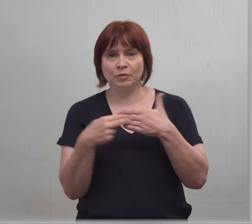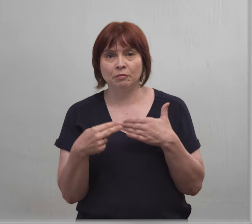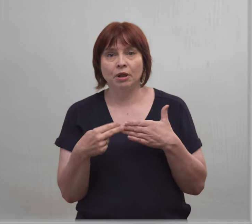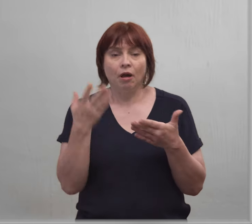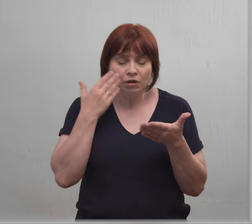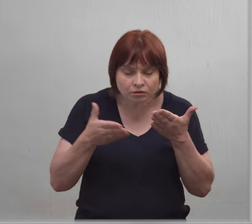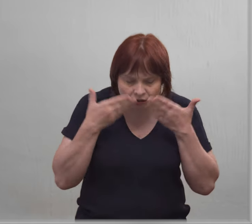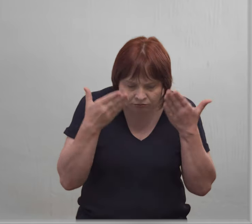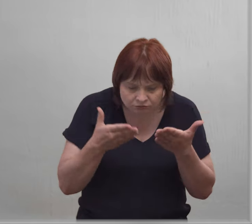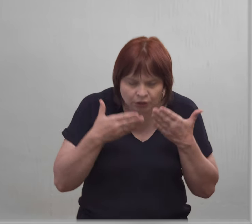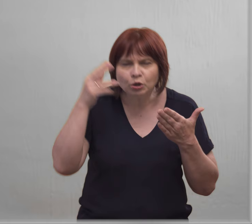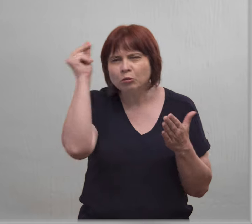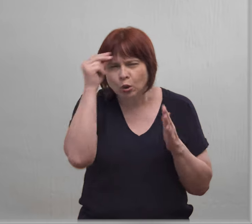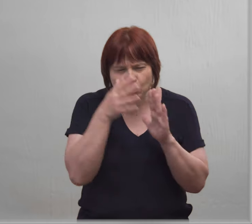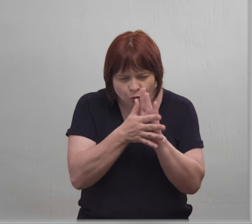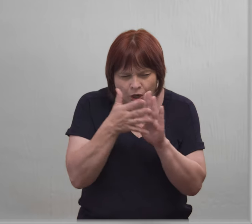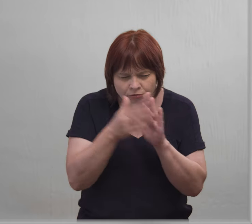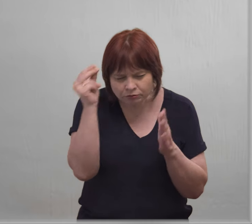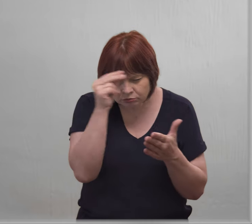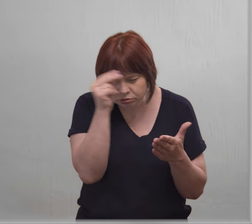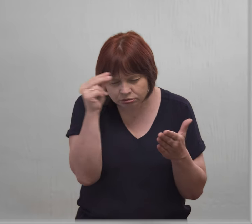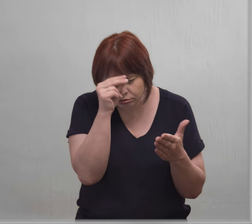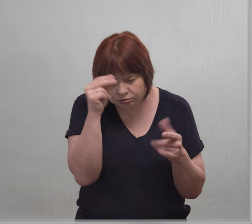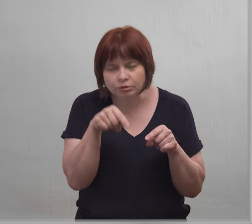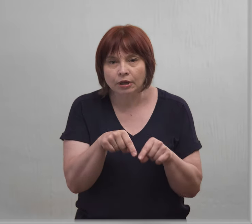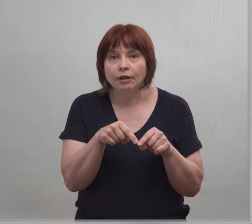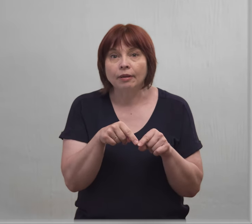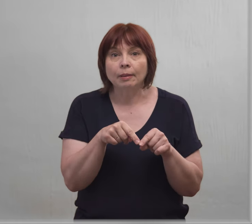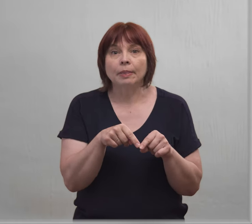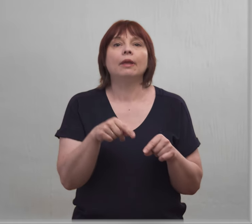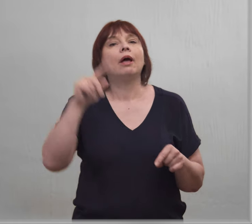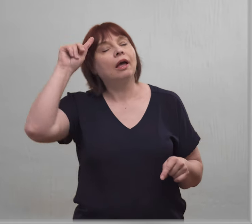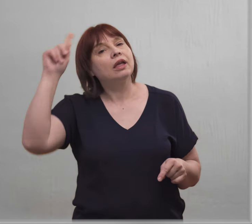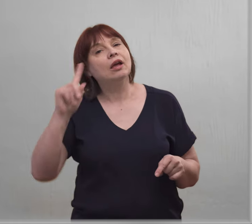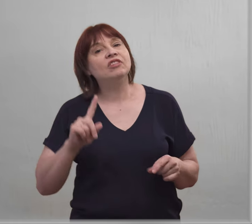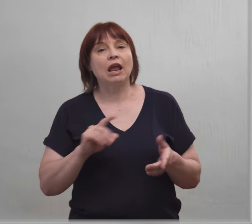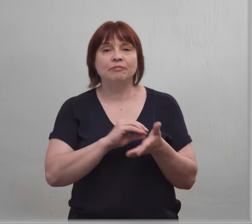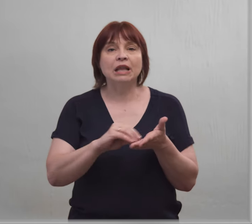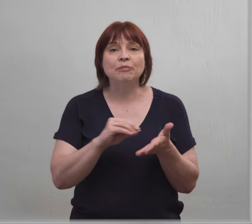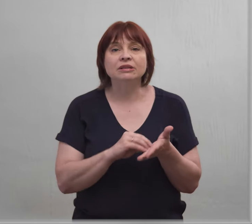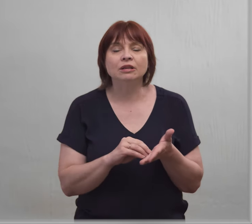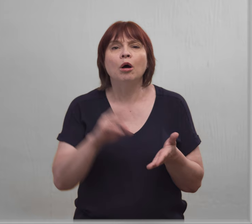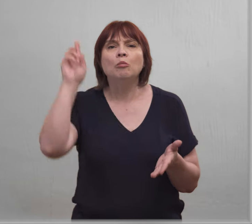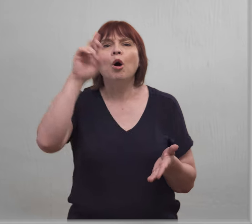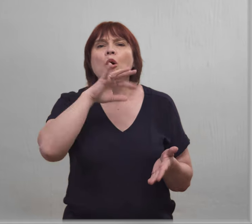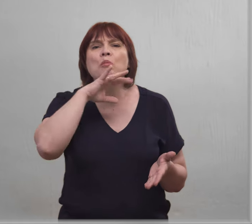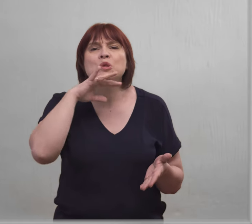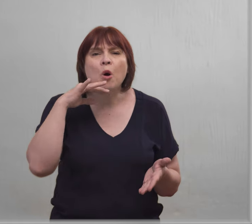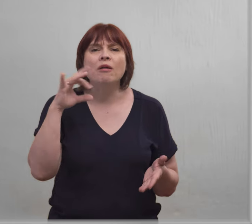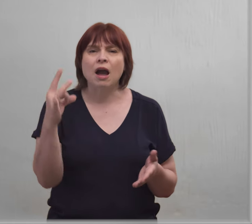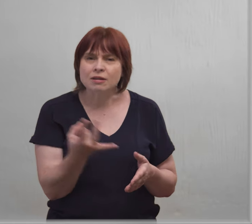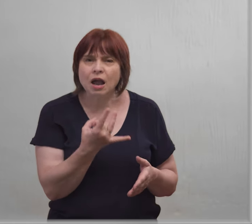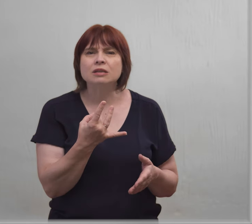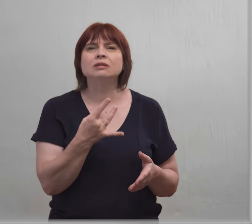Его Слово, когда мы изучаем Его Слово, и еще раз процитирую евреям, Бог многократно,